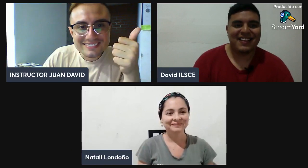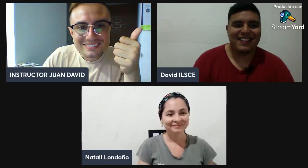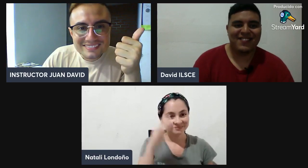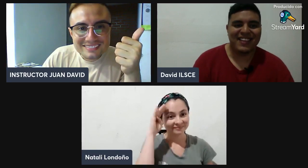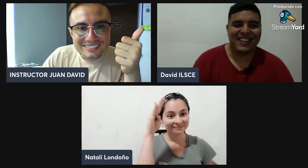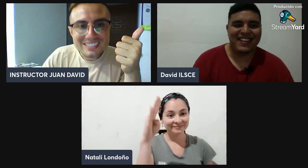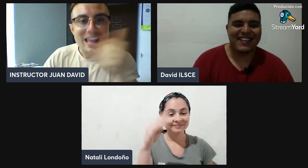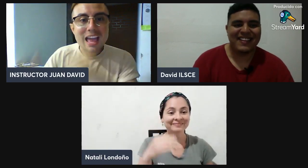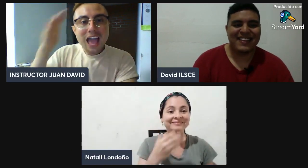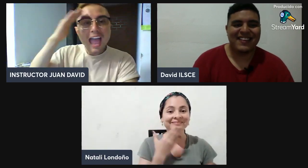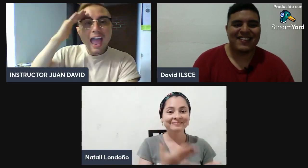Bien.